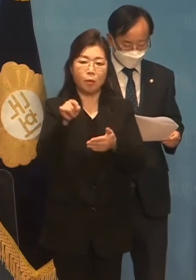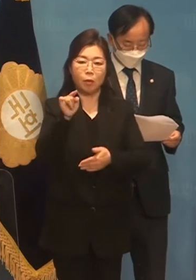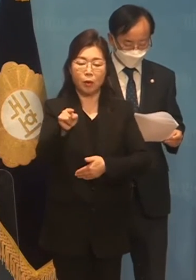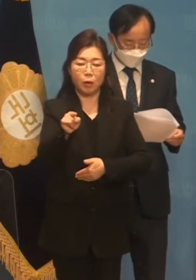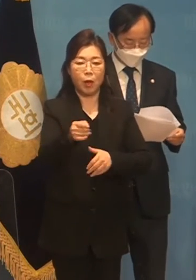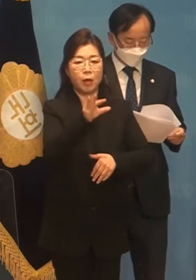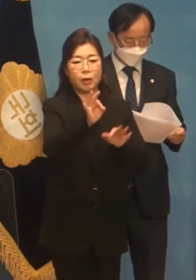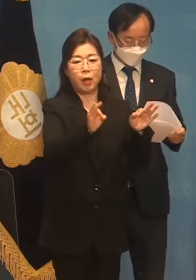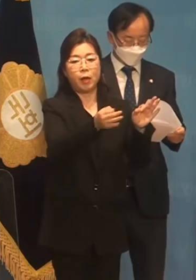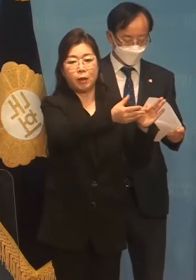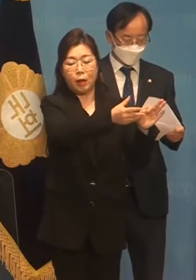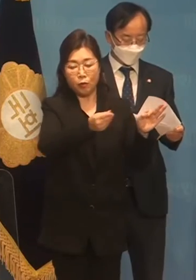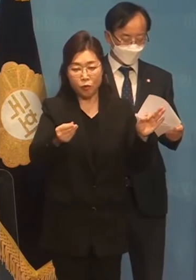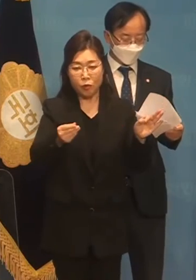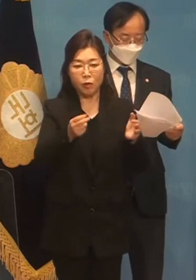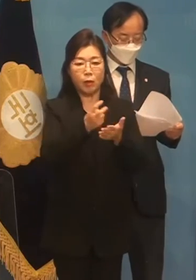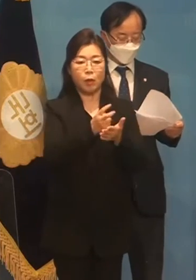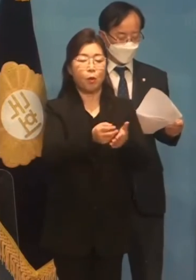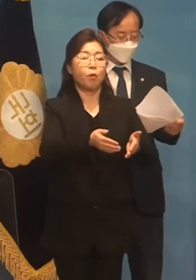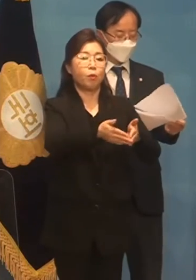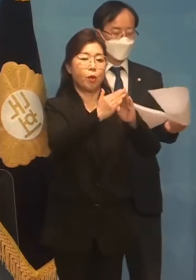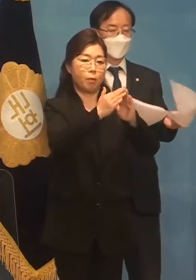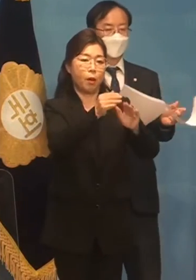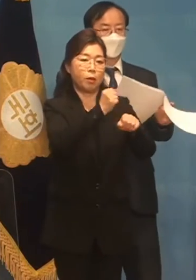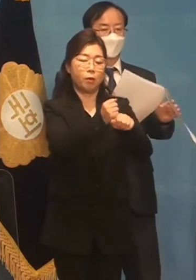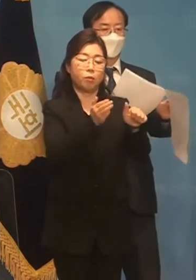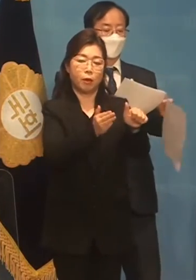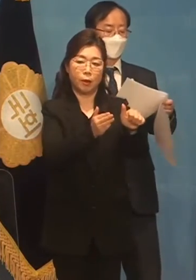대출 제도의 도입을 요구했습니다.